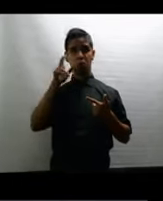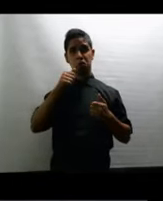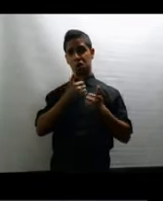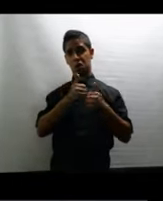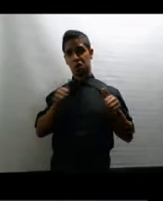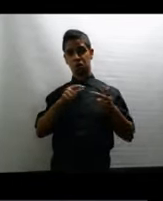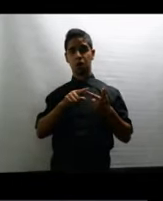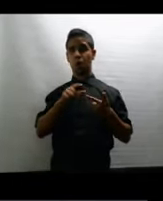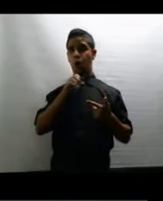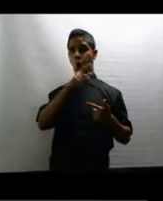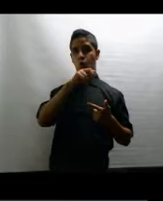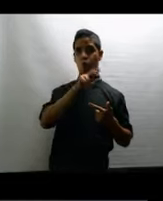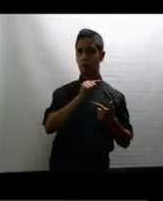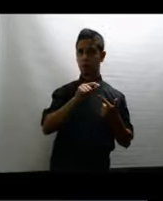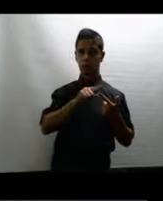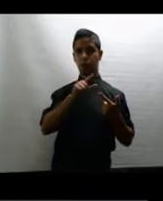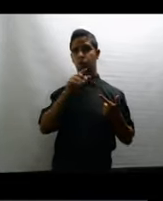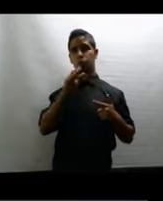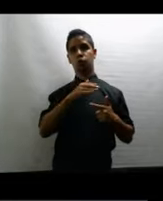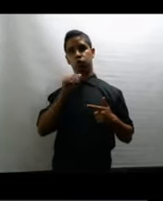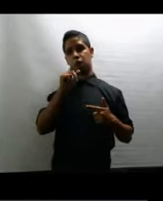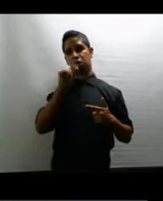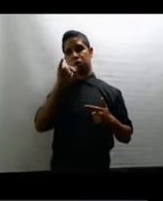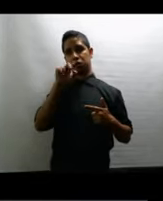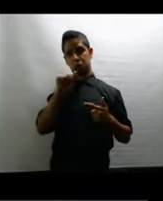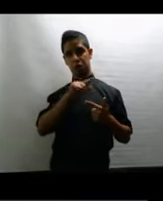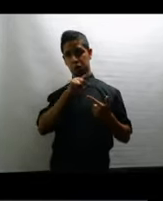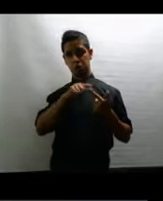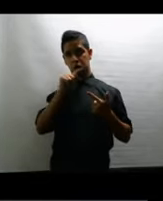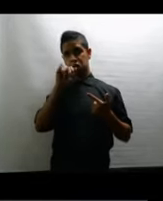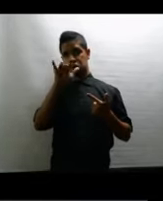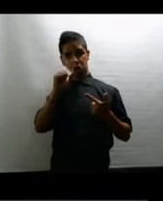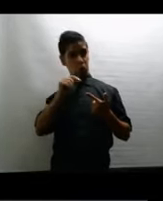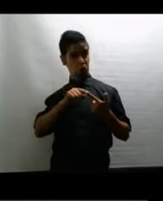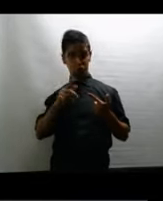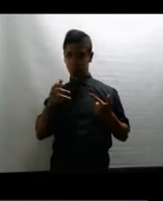desde ópera, música andina, tríos,